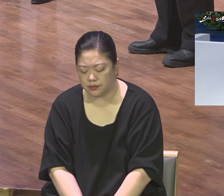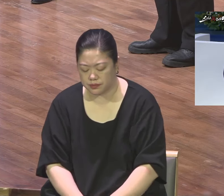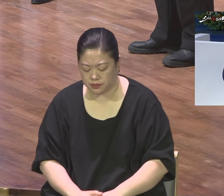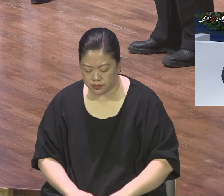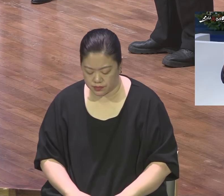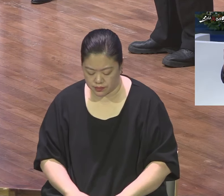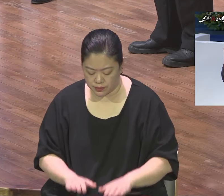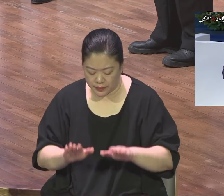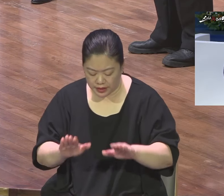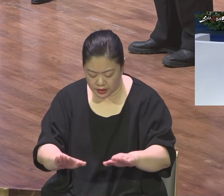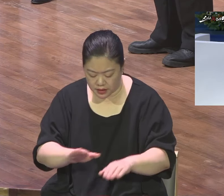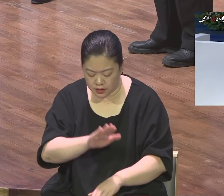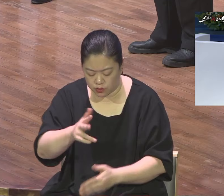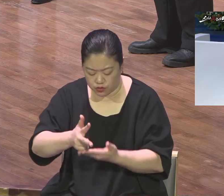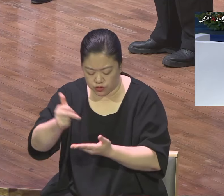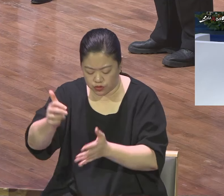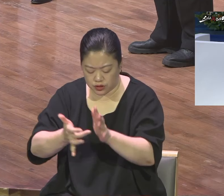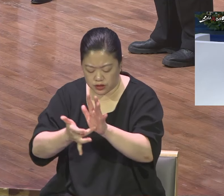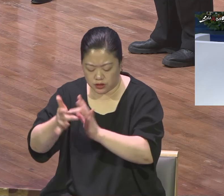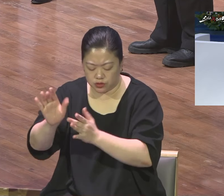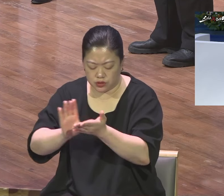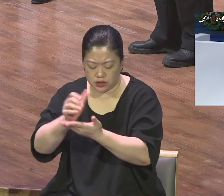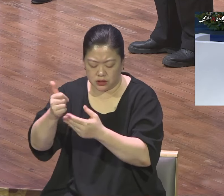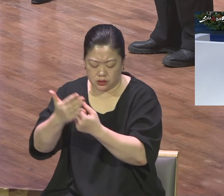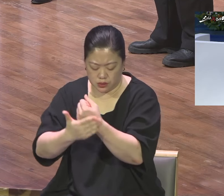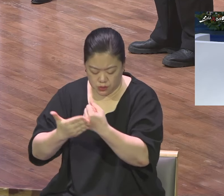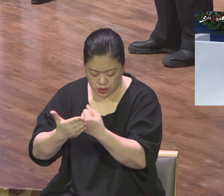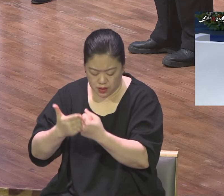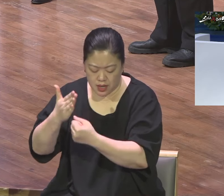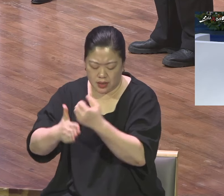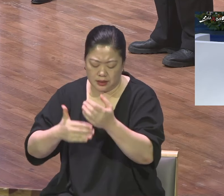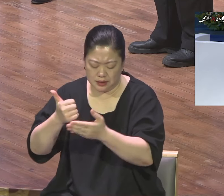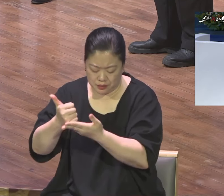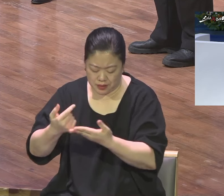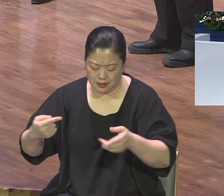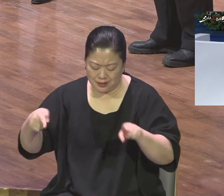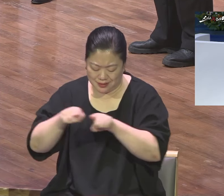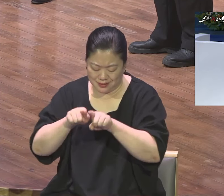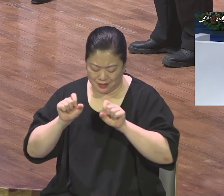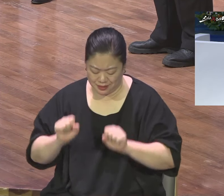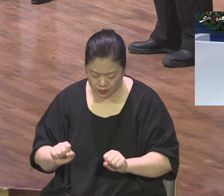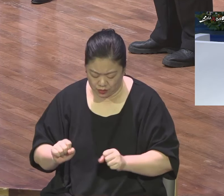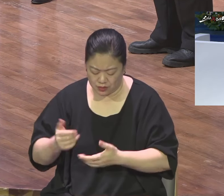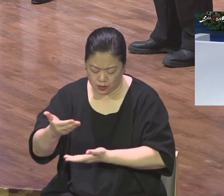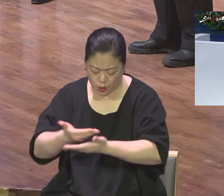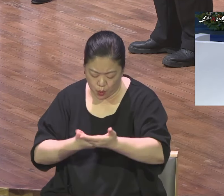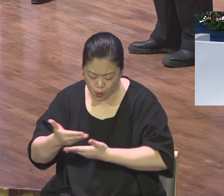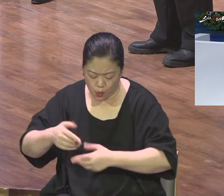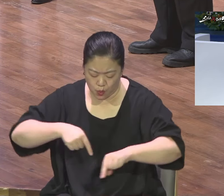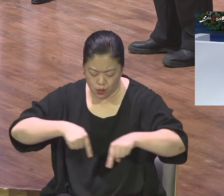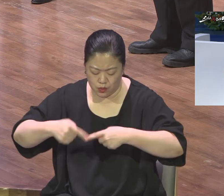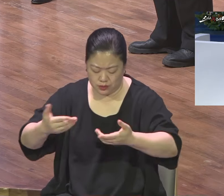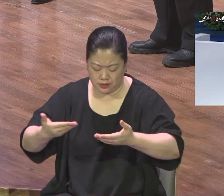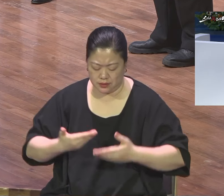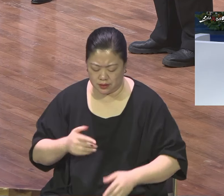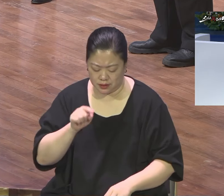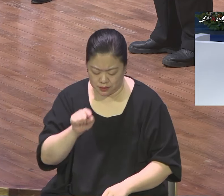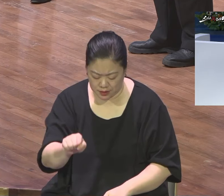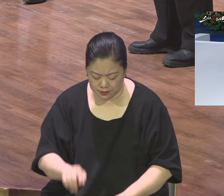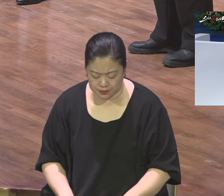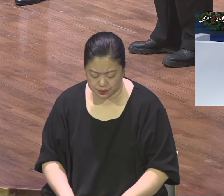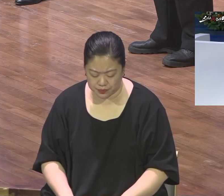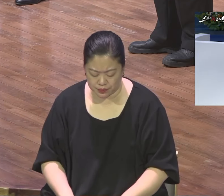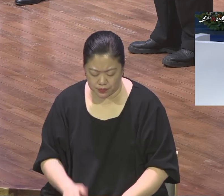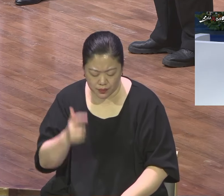이제는 우리 주 예수 그리스도의 은혜와 하나님의 사랑과 성령의 내주 인도 역사 교통하심이 영혼을 위한 믿음의